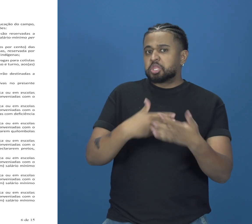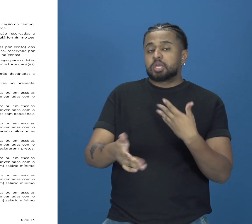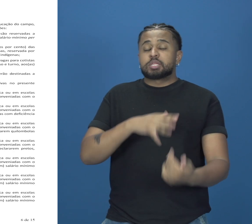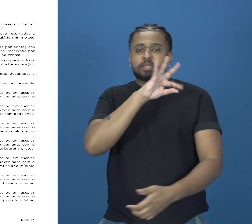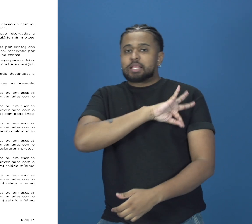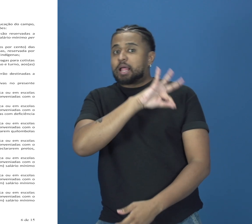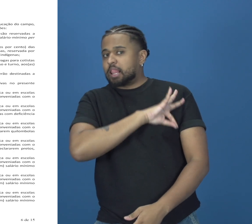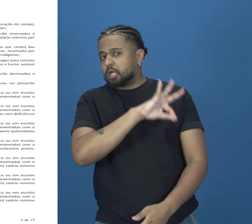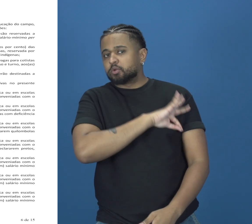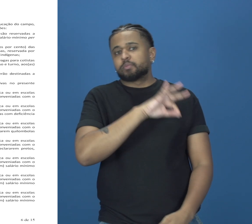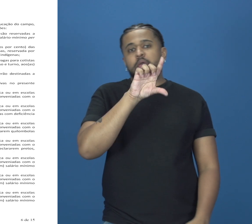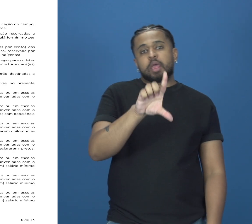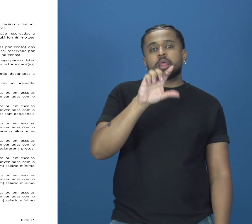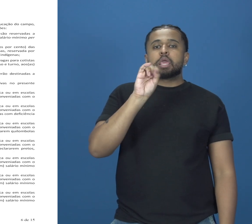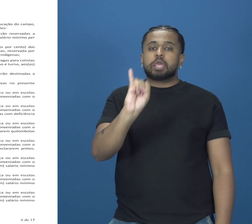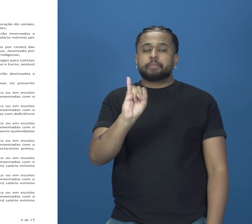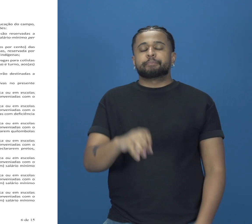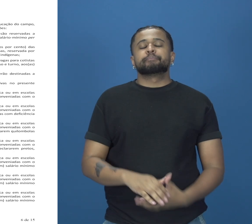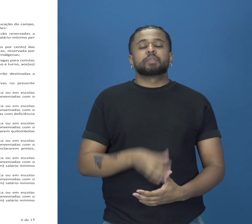independentemente de renda, LI.